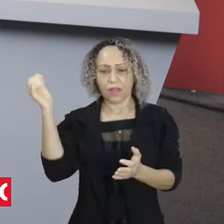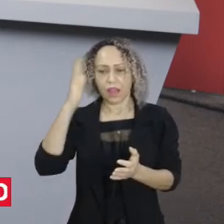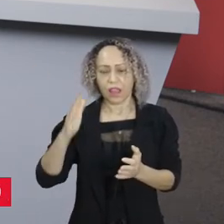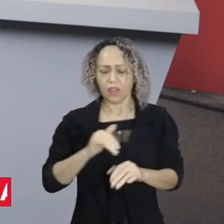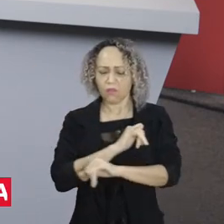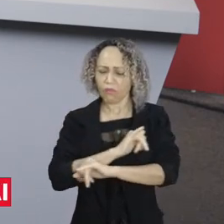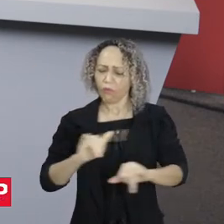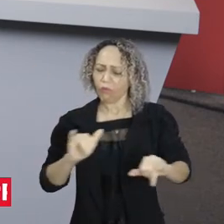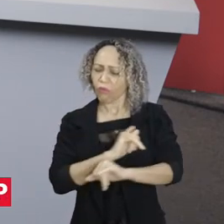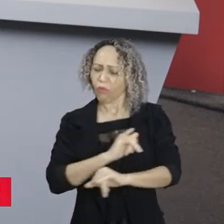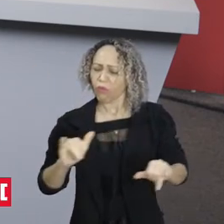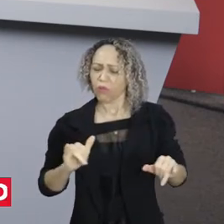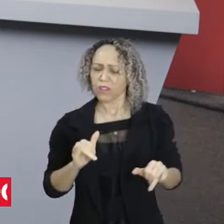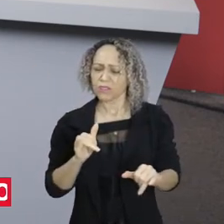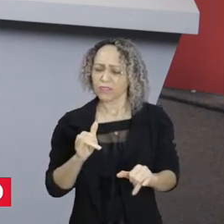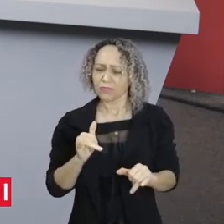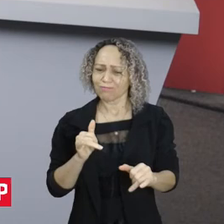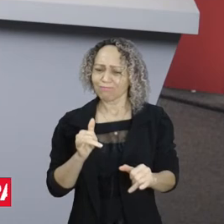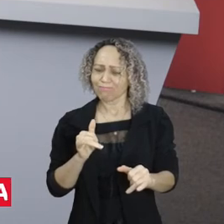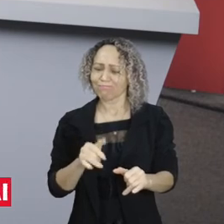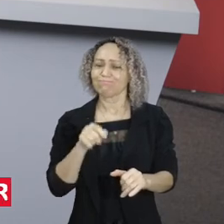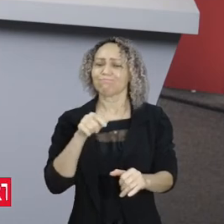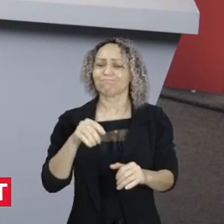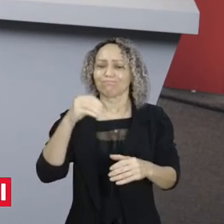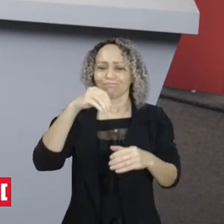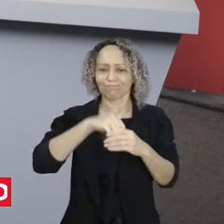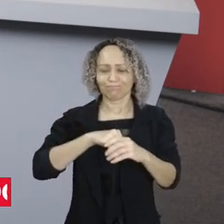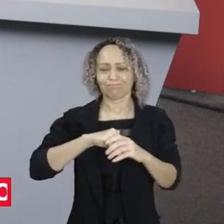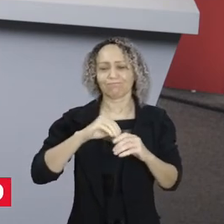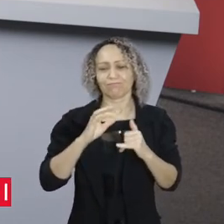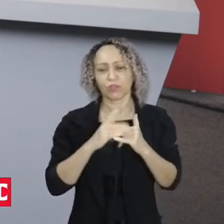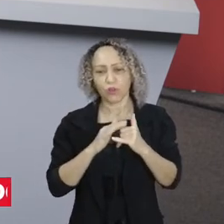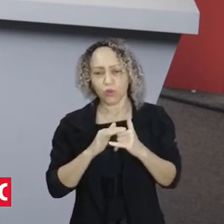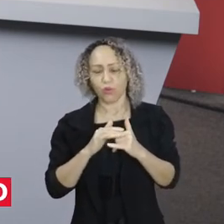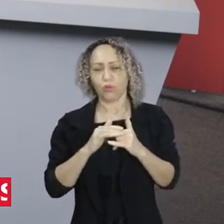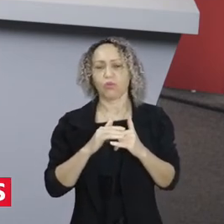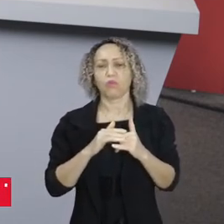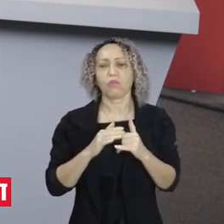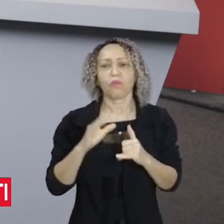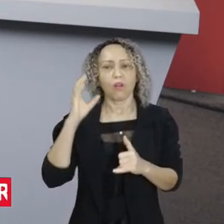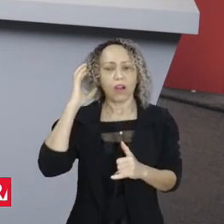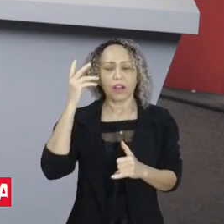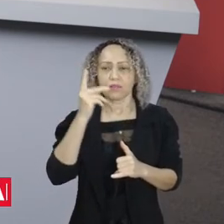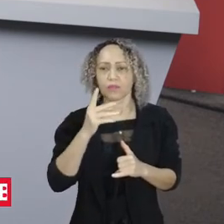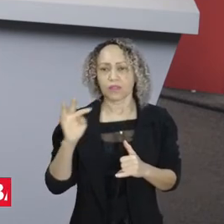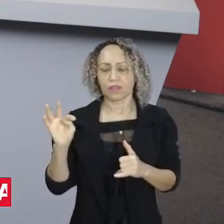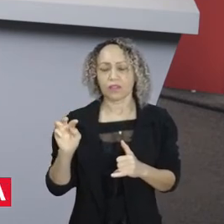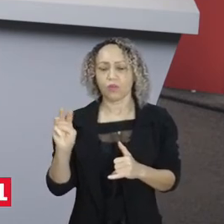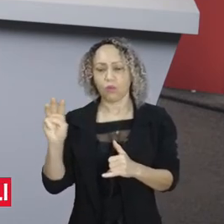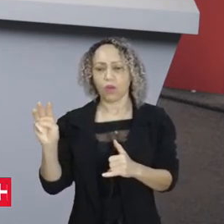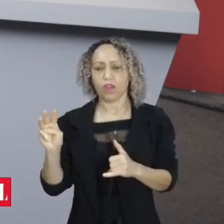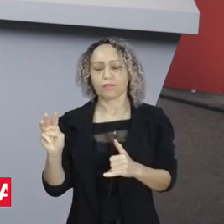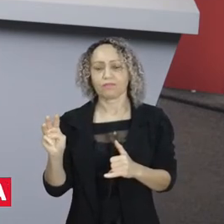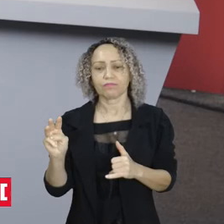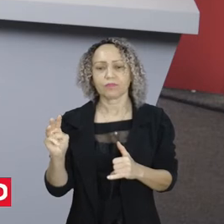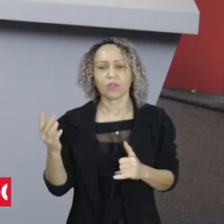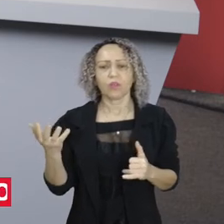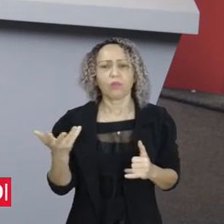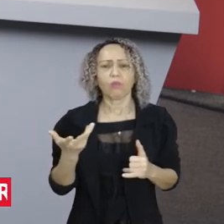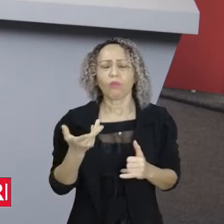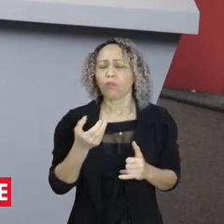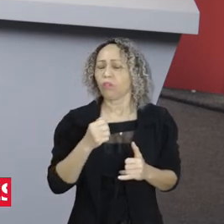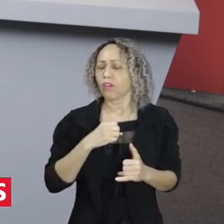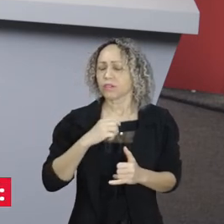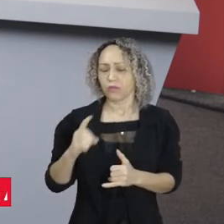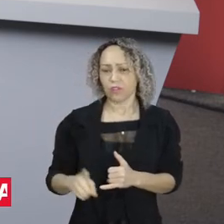manhã. E no YouTube, no Facebook ou na Rádio PT na Web, um ótimo dia para você. Bom dia para o Caio,